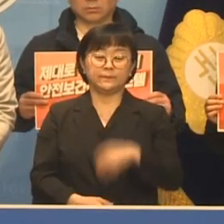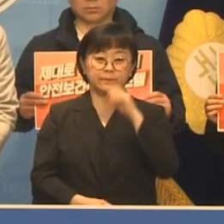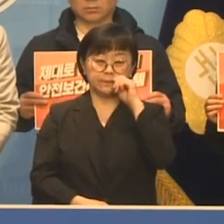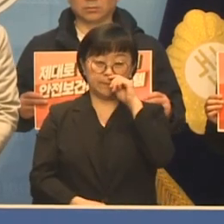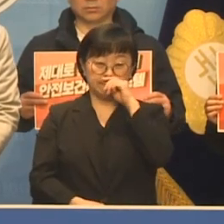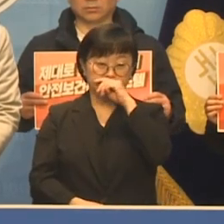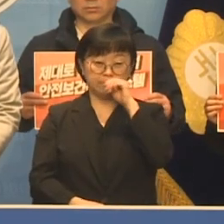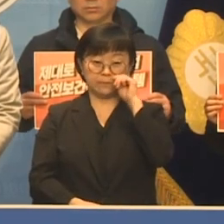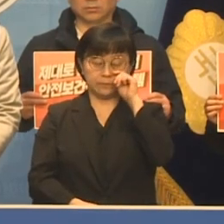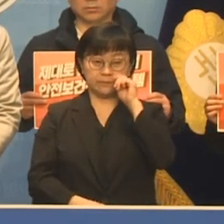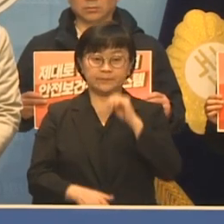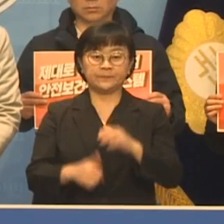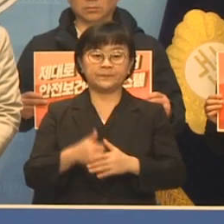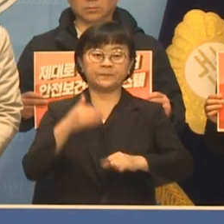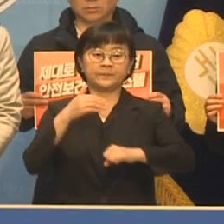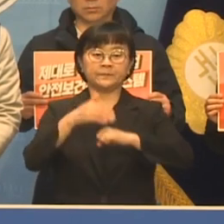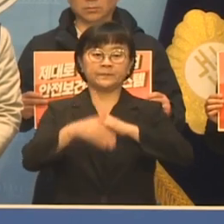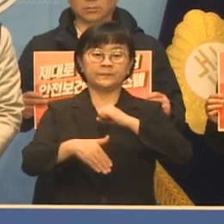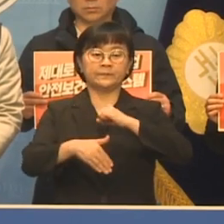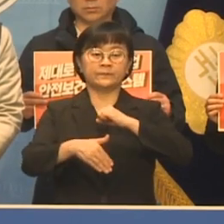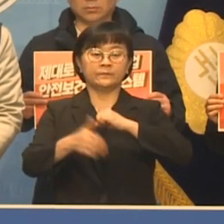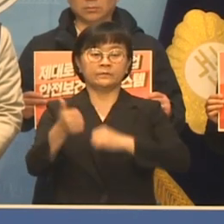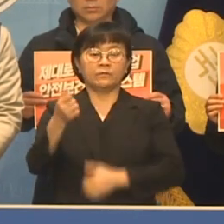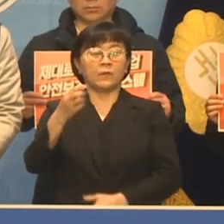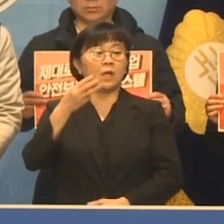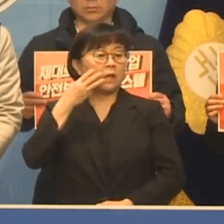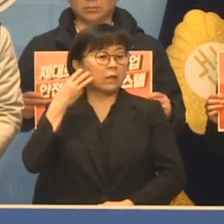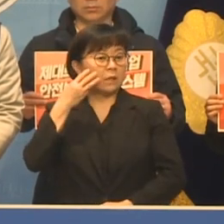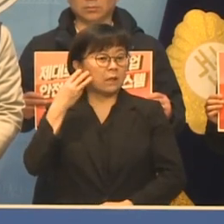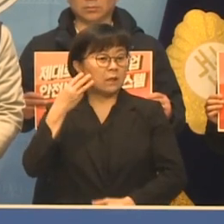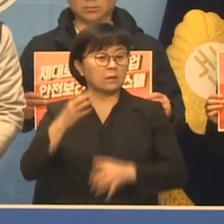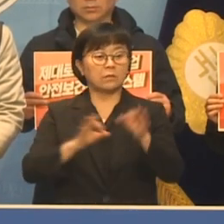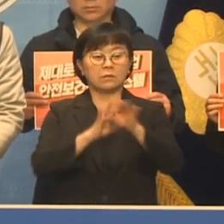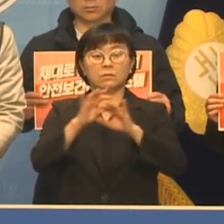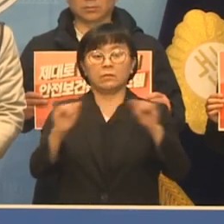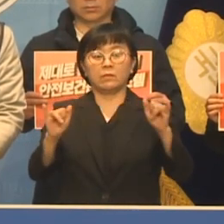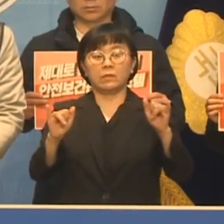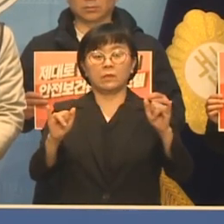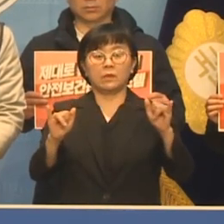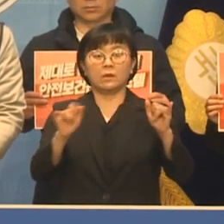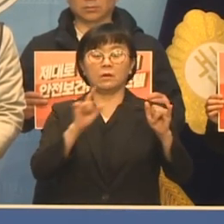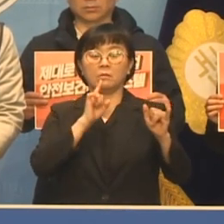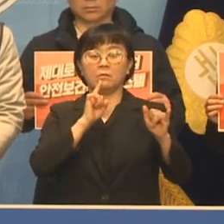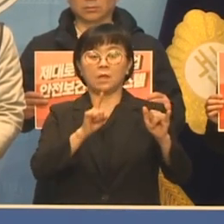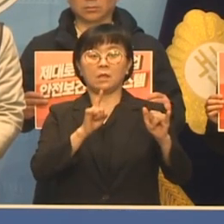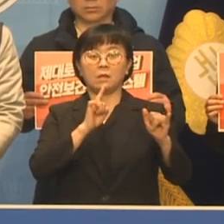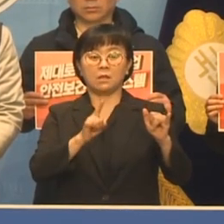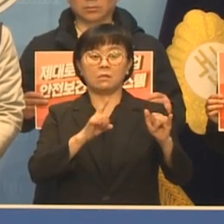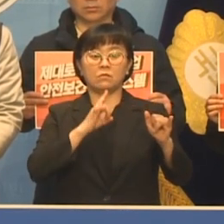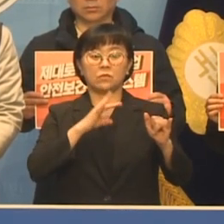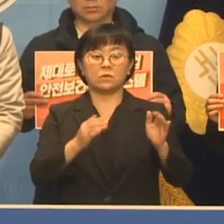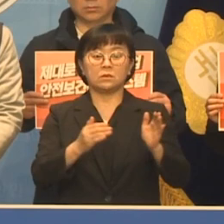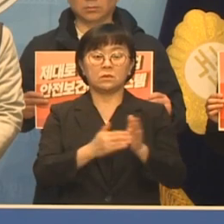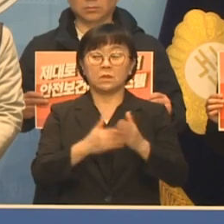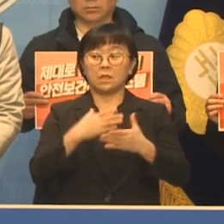사실입니다. 이렇게 하나오션 경영자들이 말뿐인 안전을 외칠